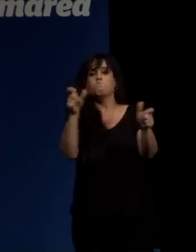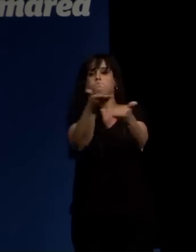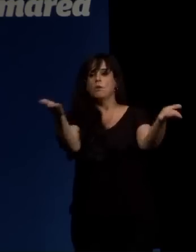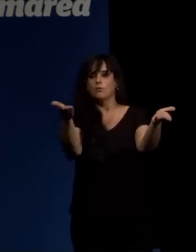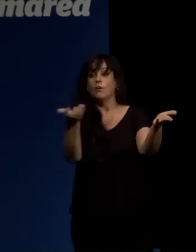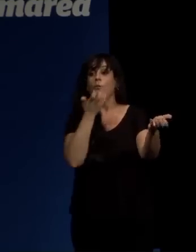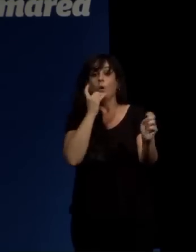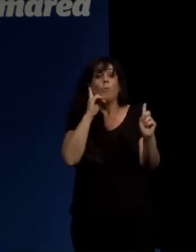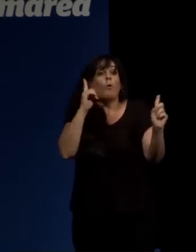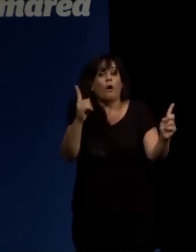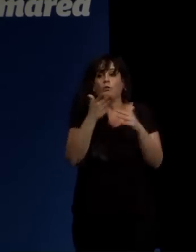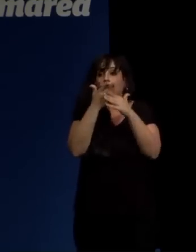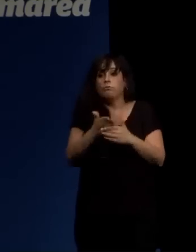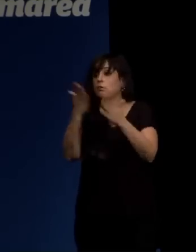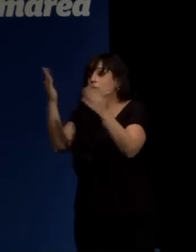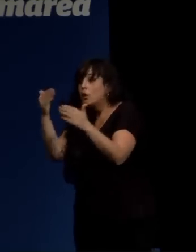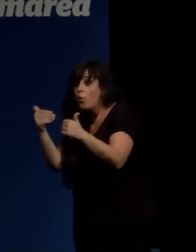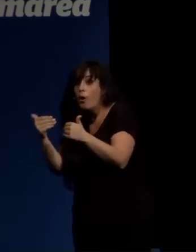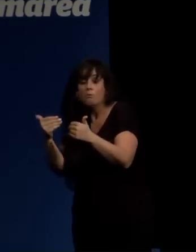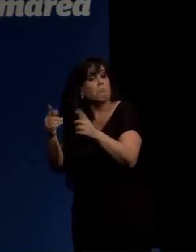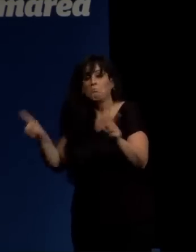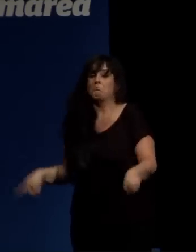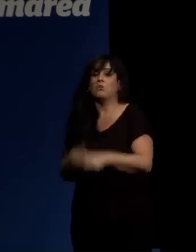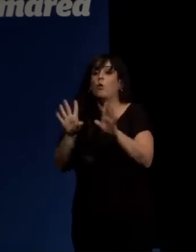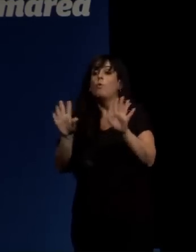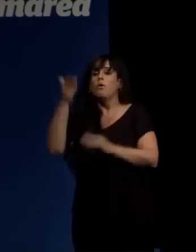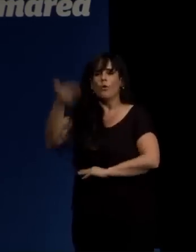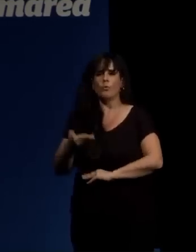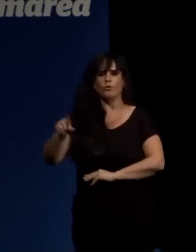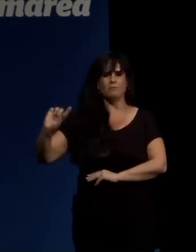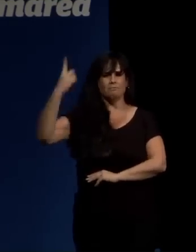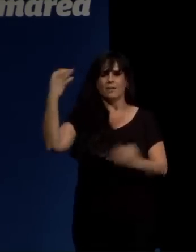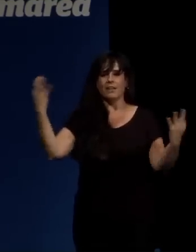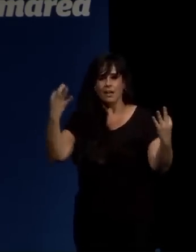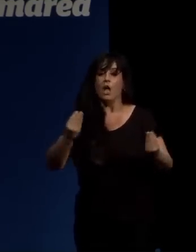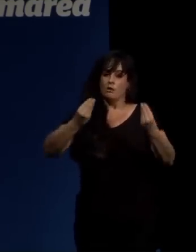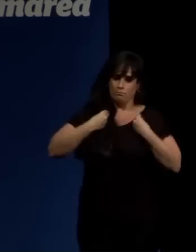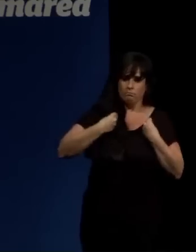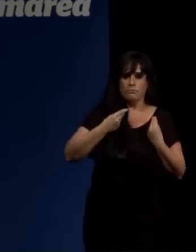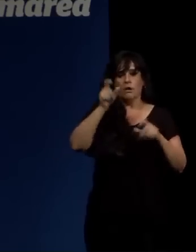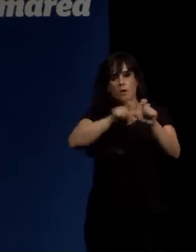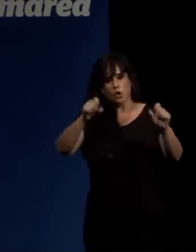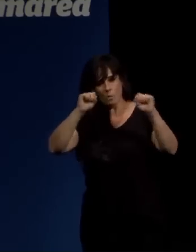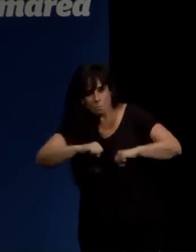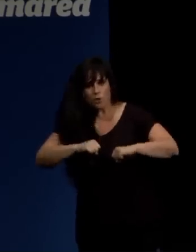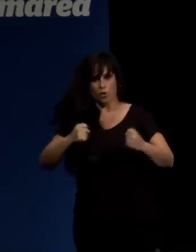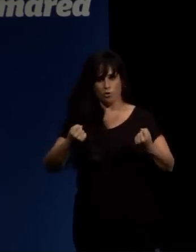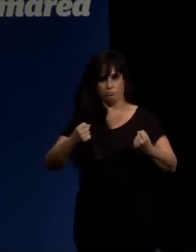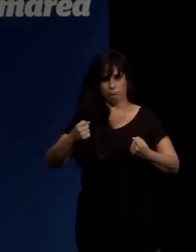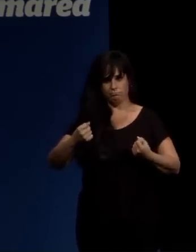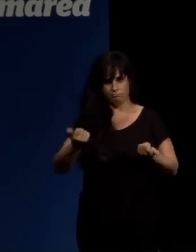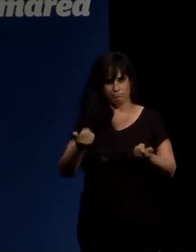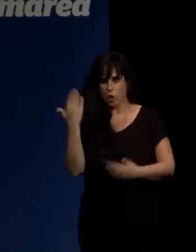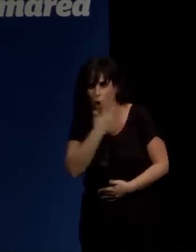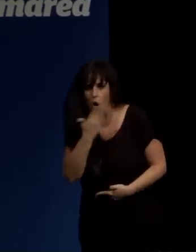non chega por o resto, non chega por o resto, pero primeiro son o ensino, a sanidade, os servicios sociais, os vellos, a cultura, a conservación do medio ambiente,